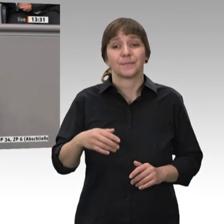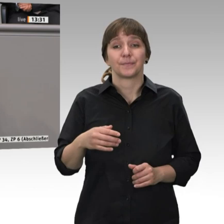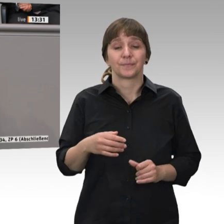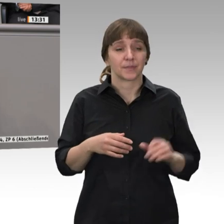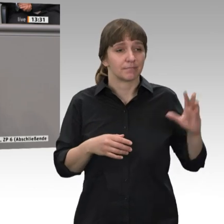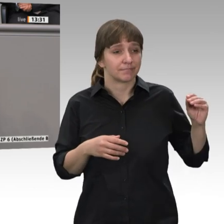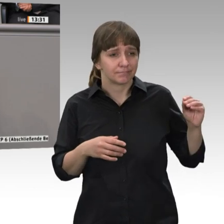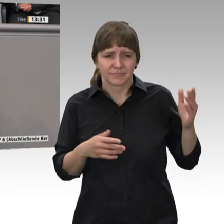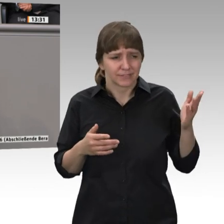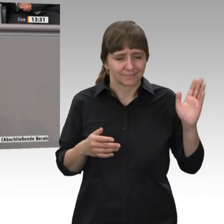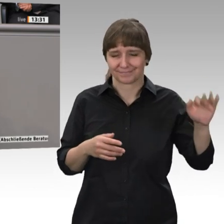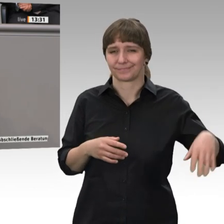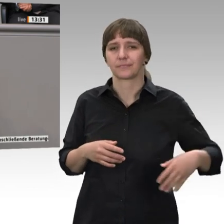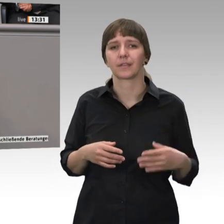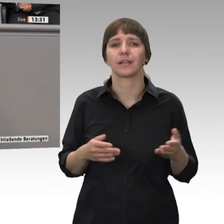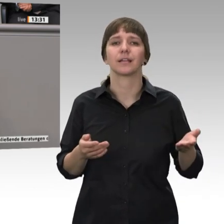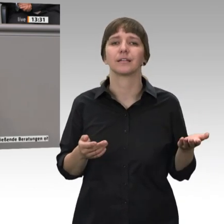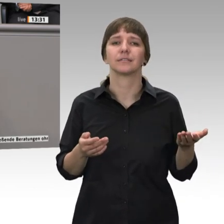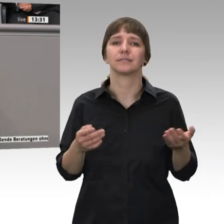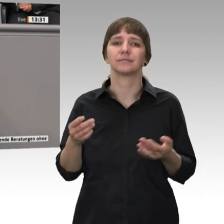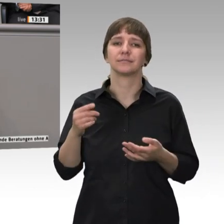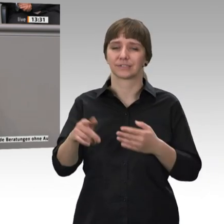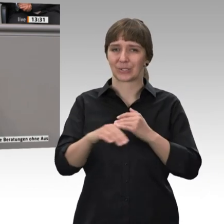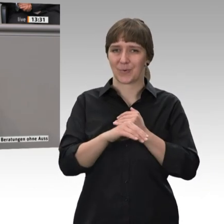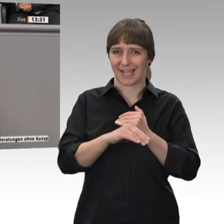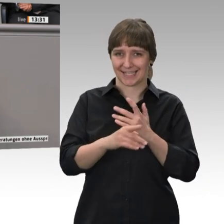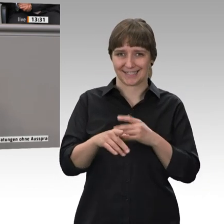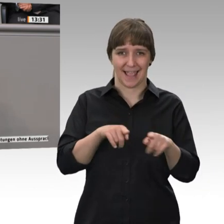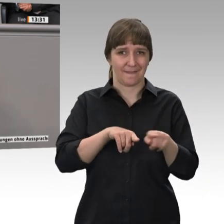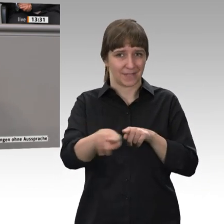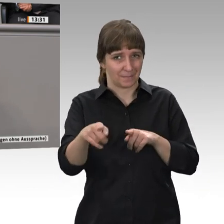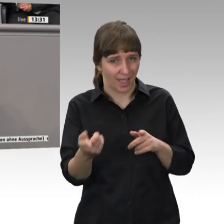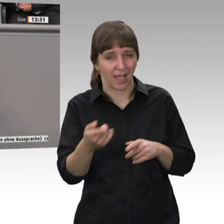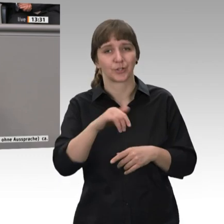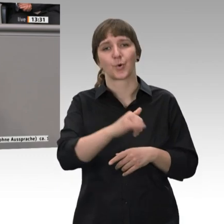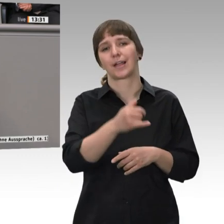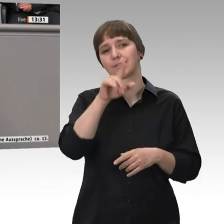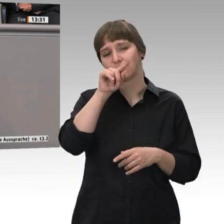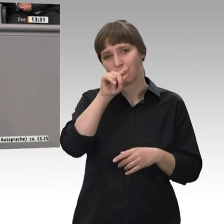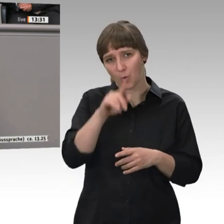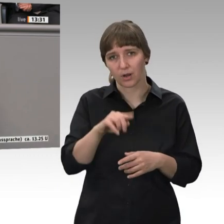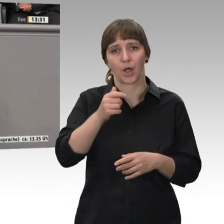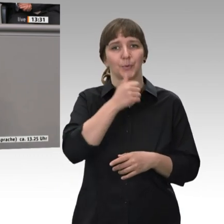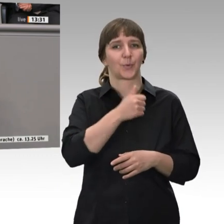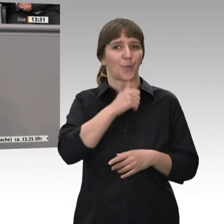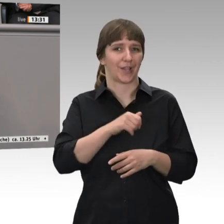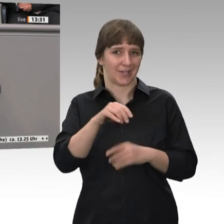Darüber hinaus, die Kollegen der FDP, der Johannes Vogel und auch der junge Kollege, der hat immer